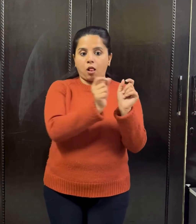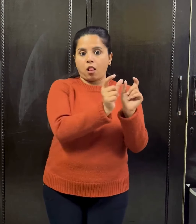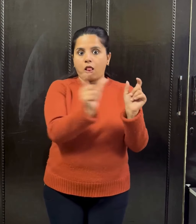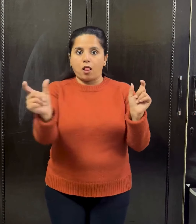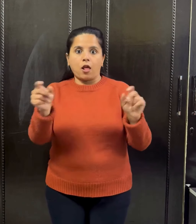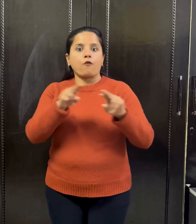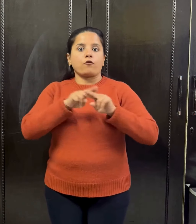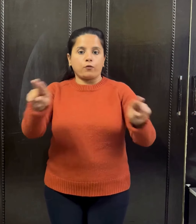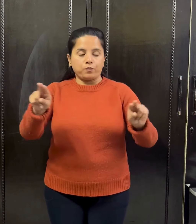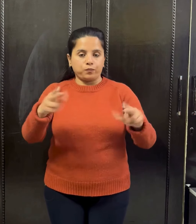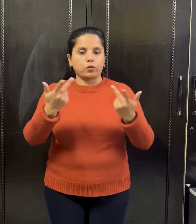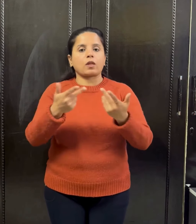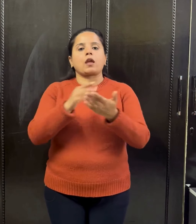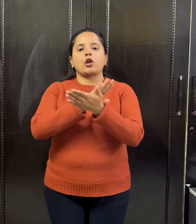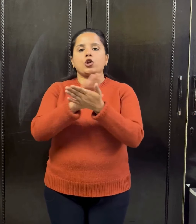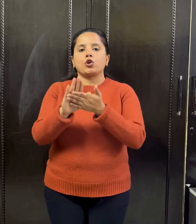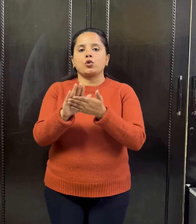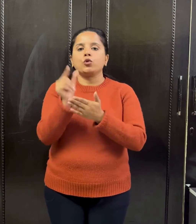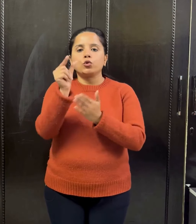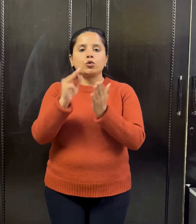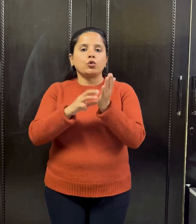ह्यूमन रिसोर्सेस, ईयर ऑफ ज्वाइनिंग